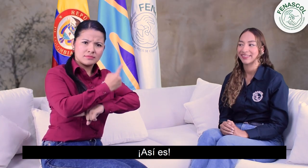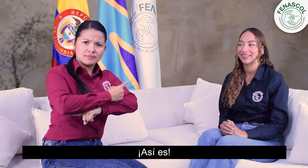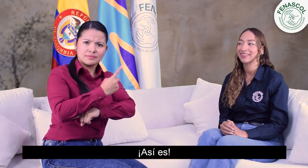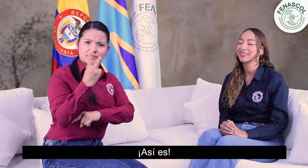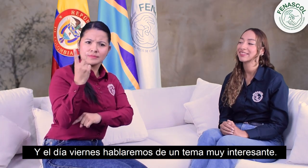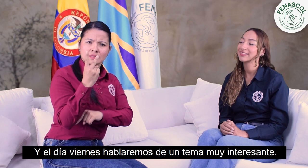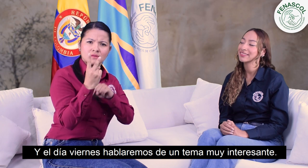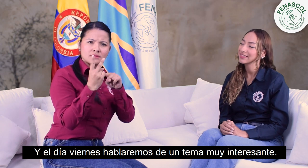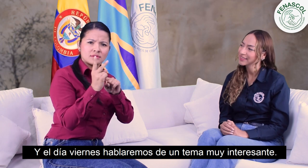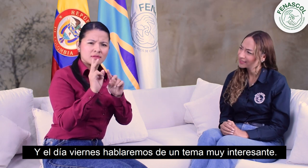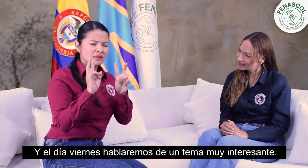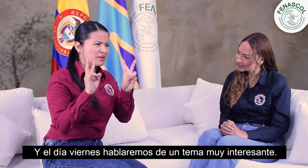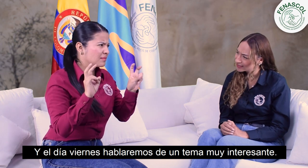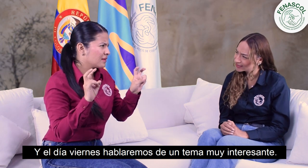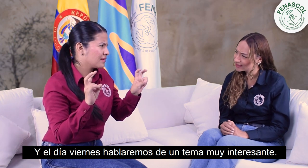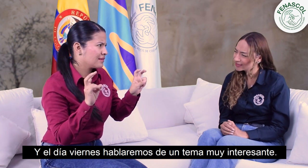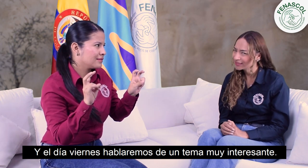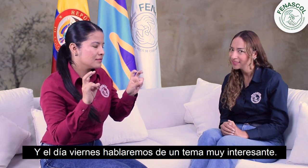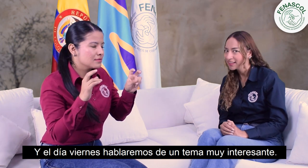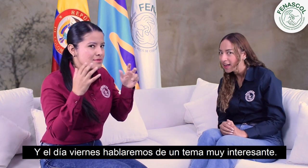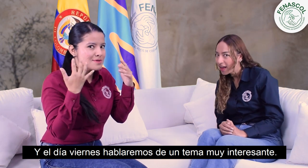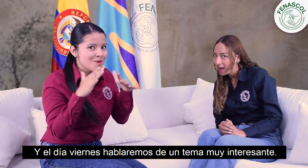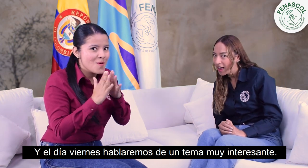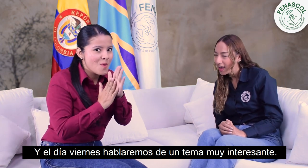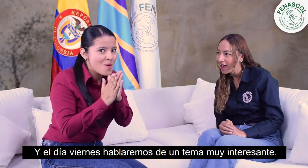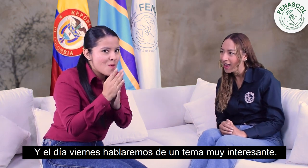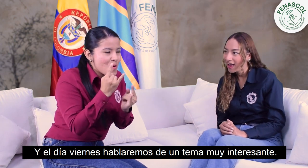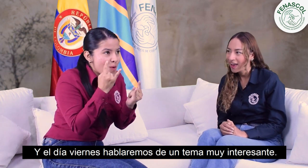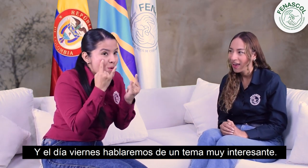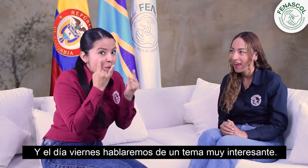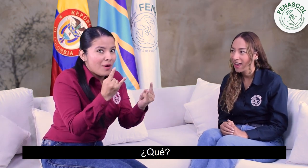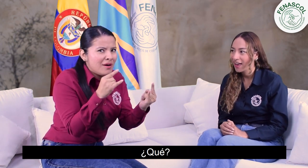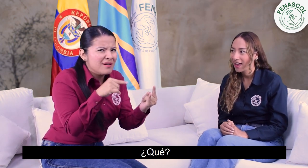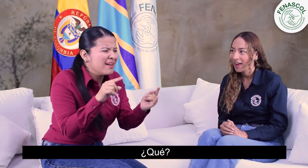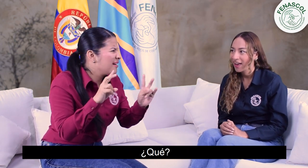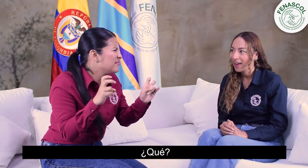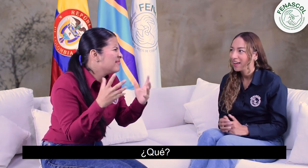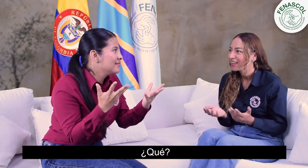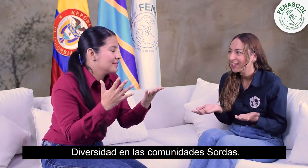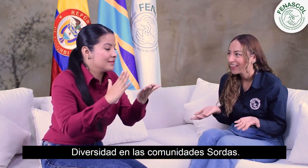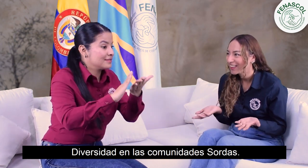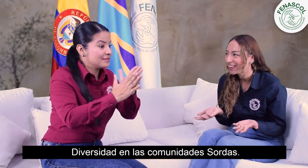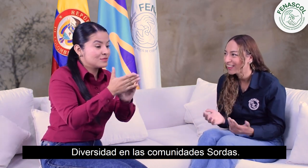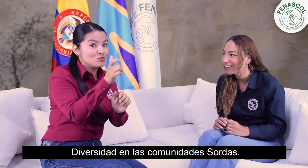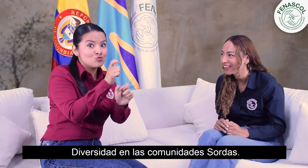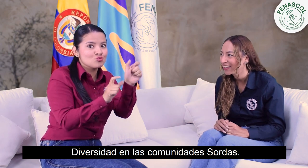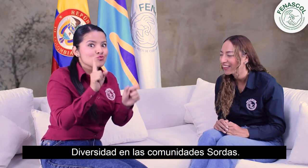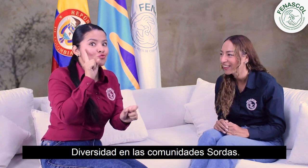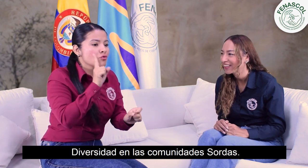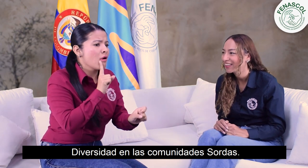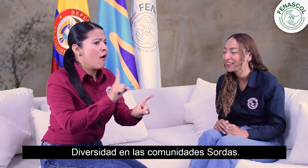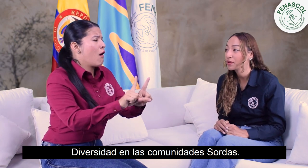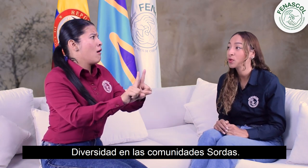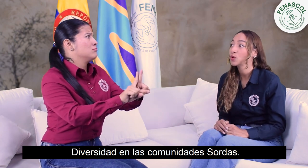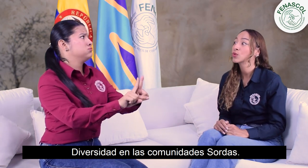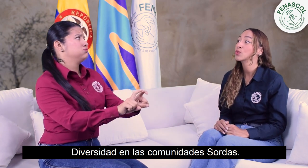Y el día viernes hablaremos de un tema muy interesante. ¿Qué? Diversidad en las comunidades sordas.